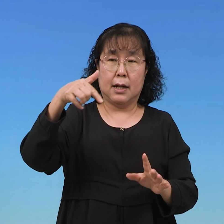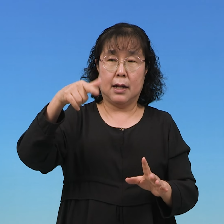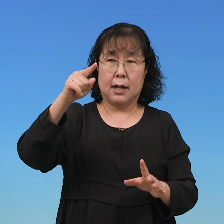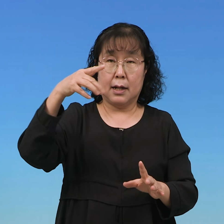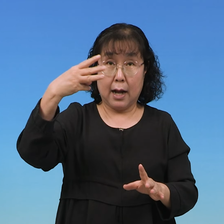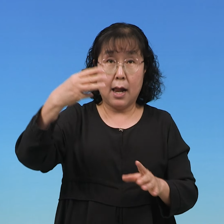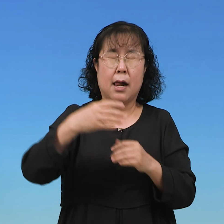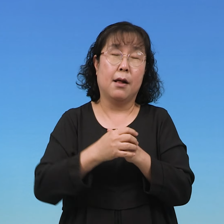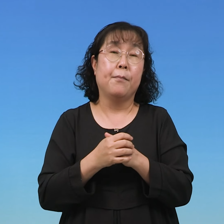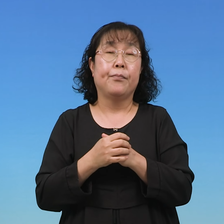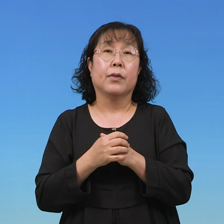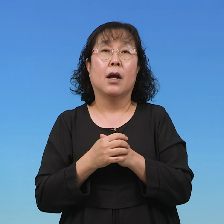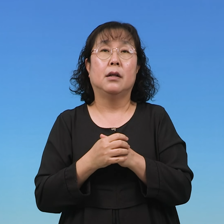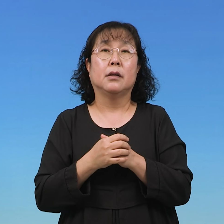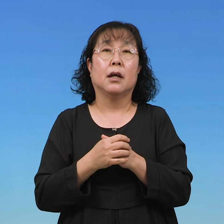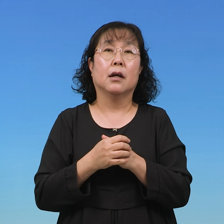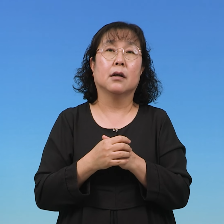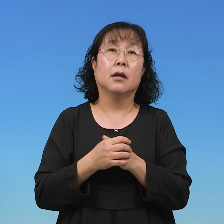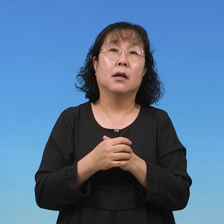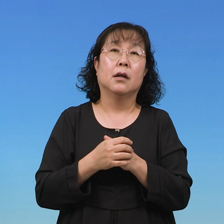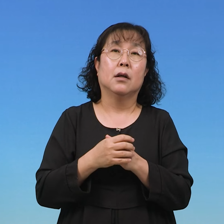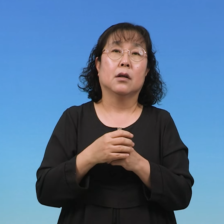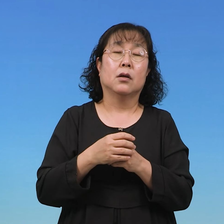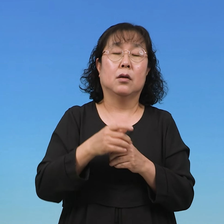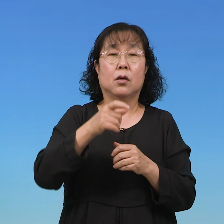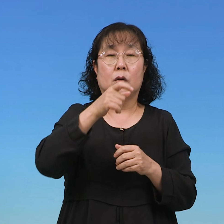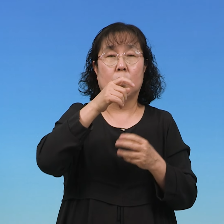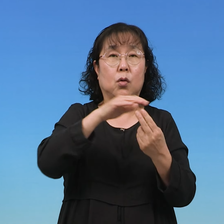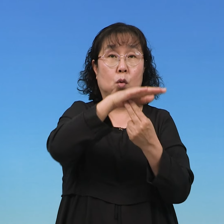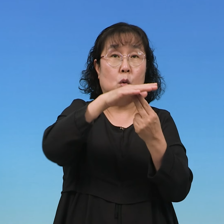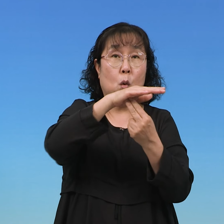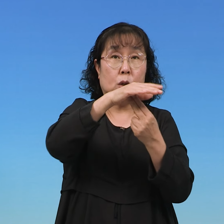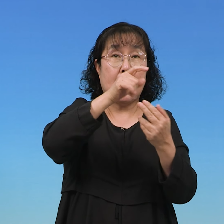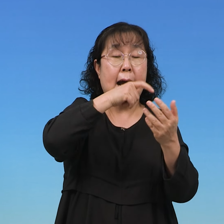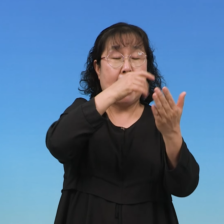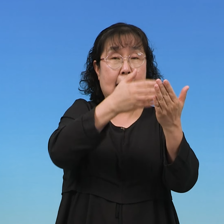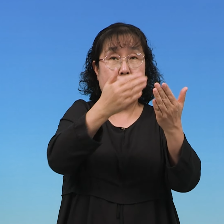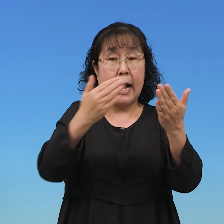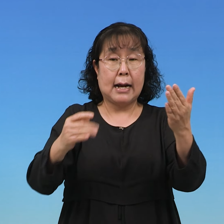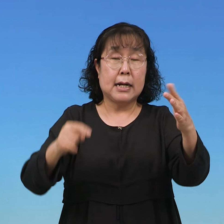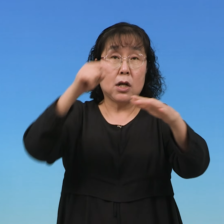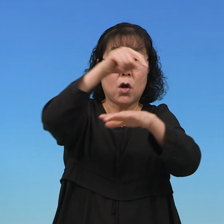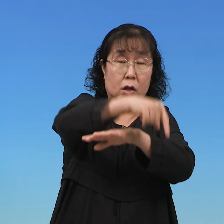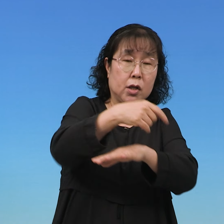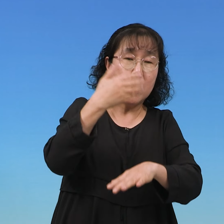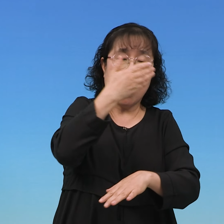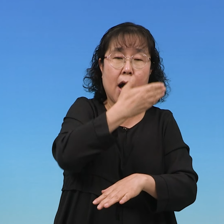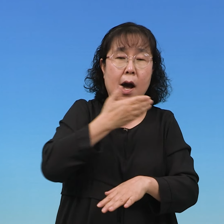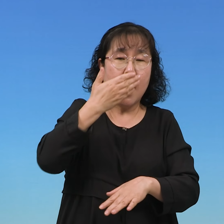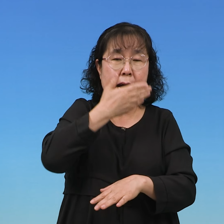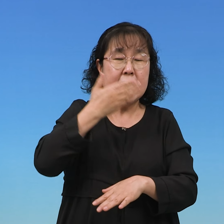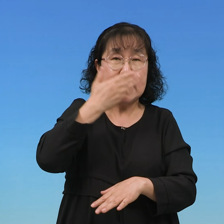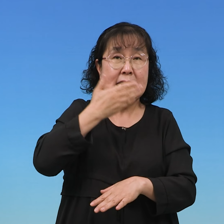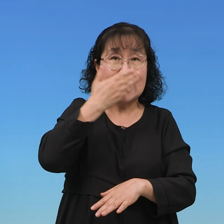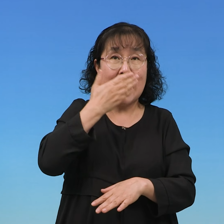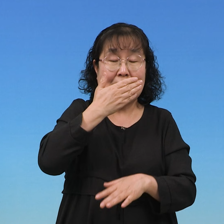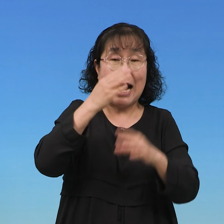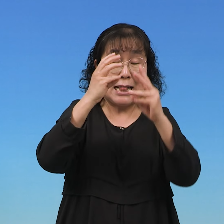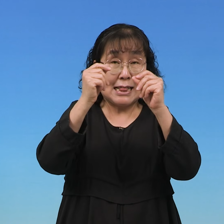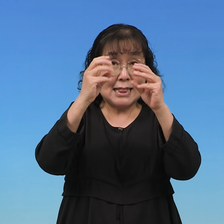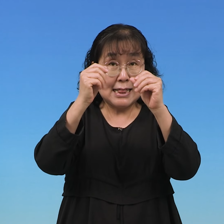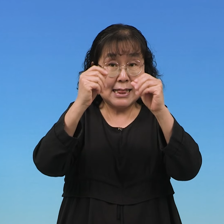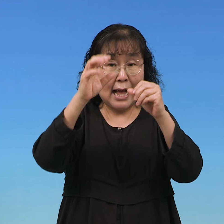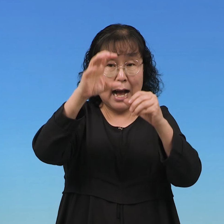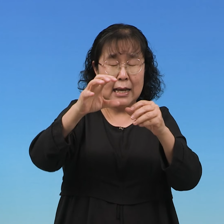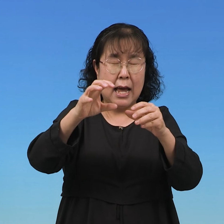건너 광야에 이제 생활을 다 마치고 요단강을 건너서 목적지 가나안에 도착하는데요. 제일